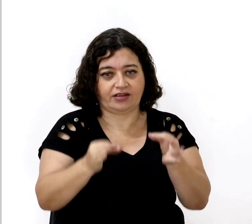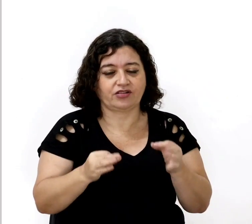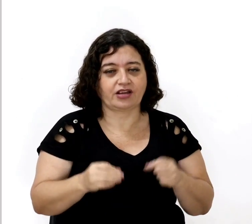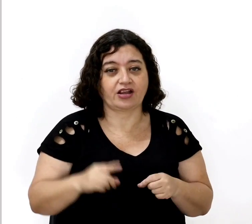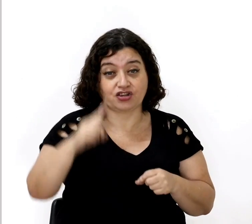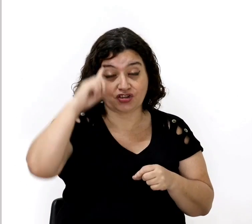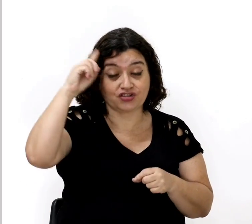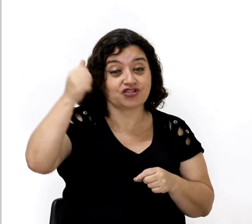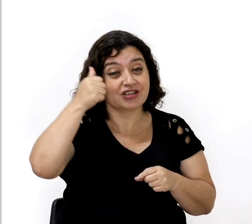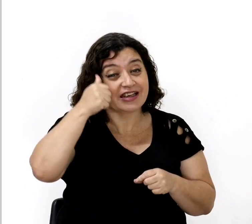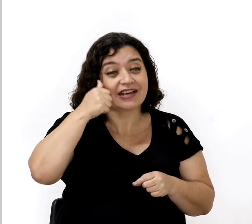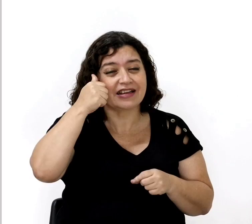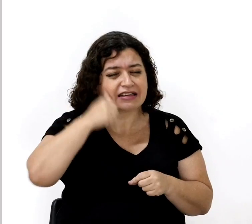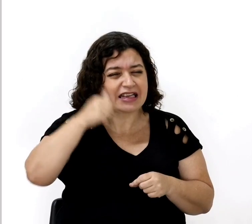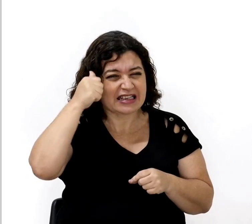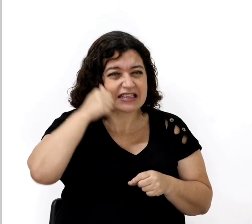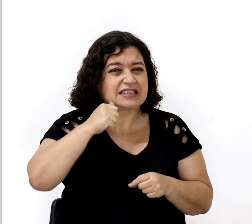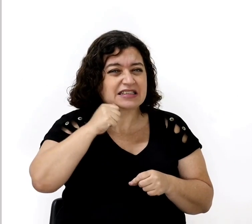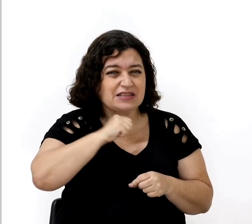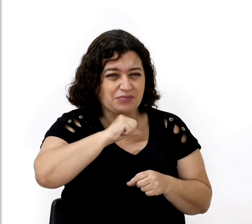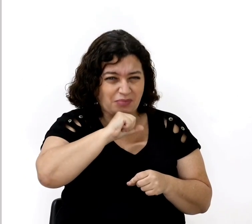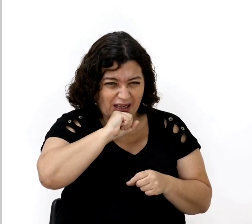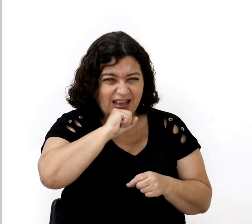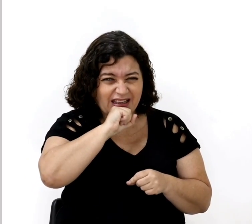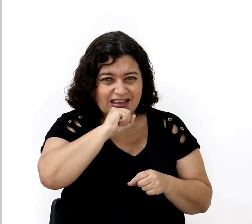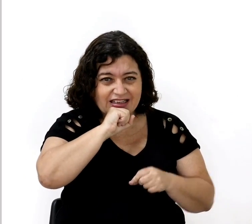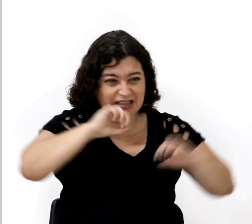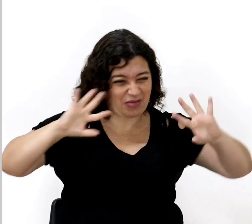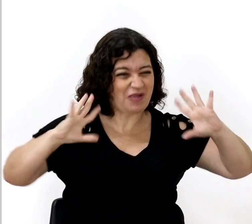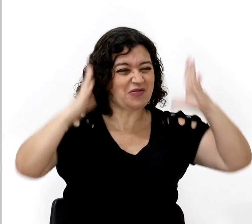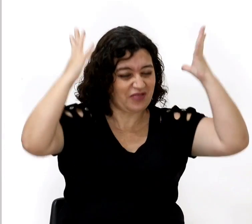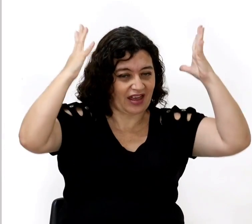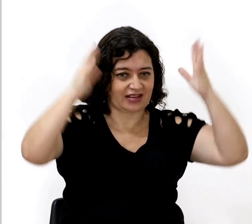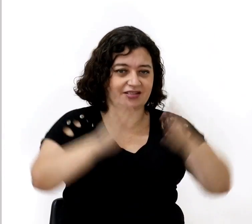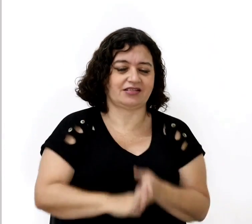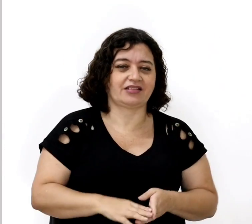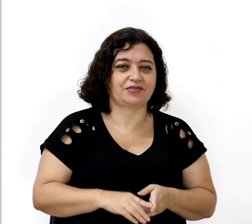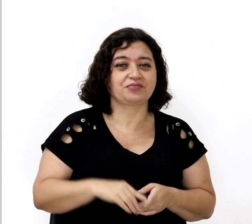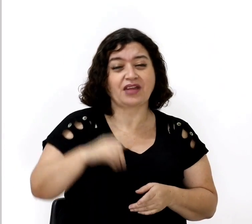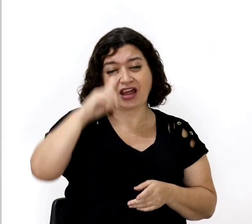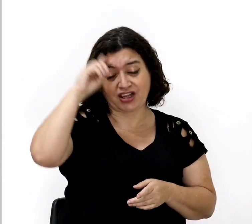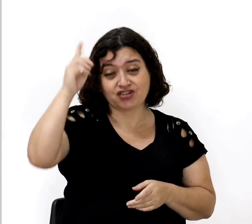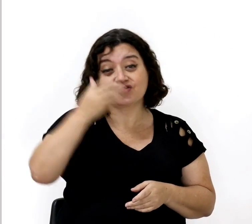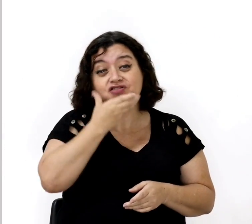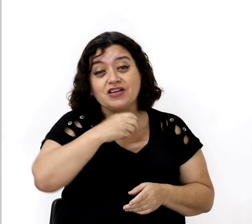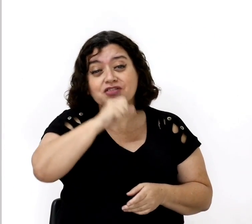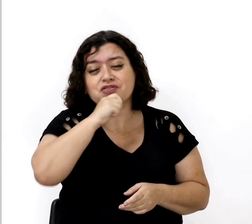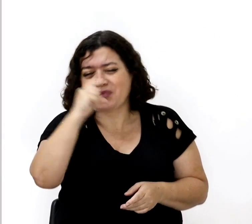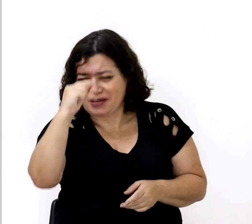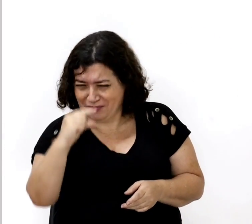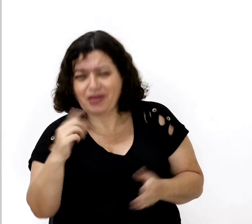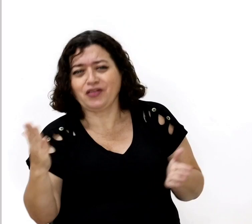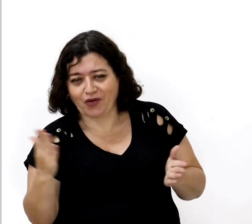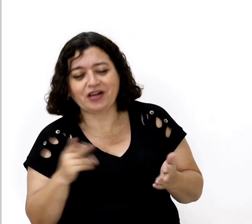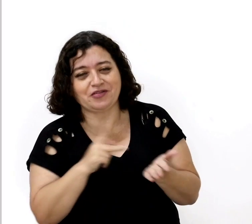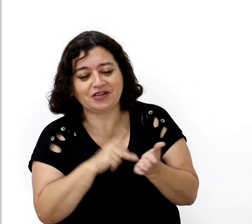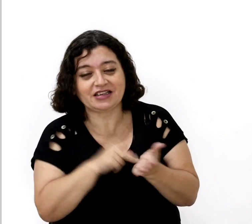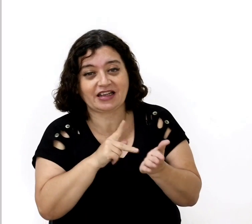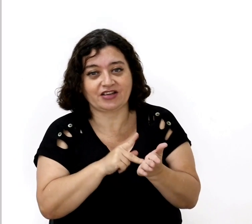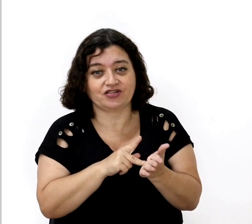uma mega festa, né? Sim. O Dia dos Pais é aquilo lá, né? É meia, liso, né? Isso já dava uma chateação,